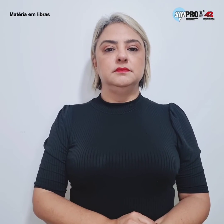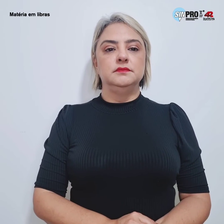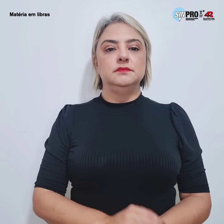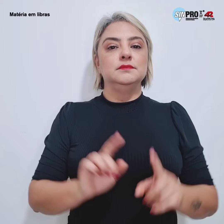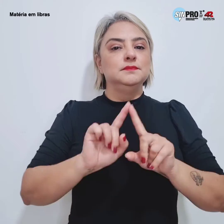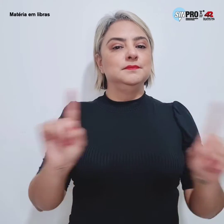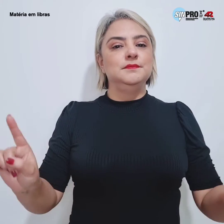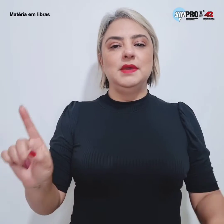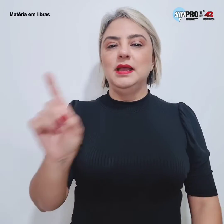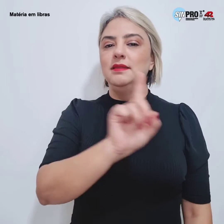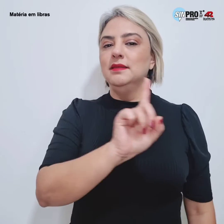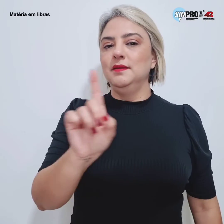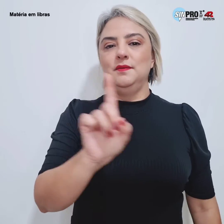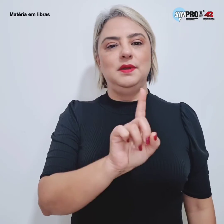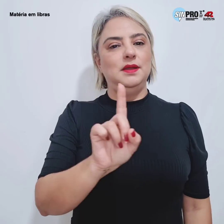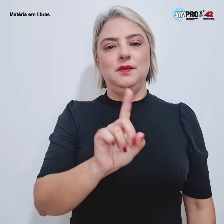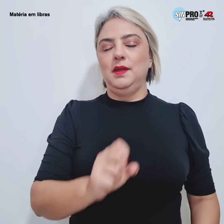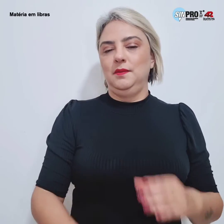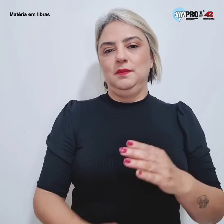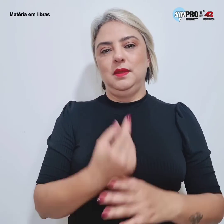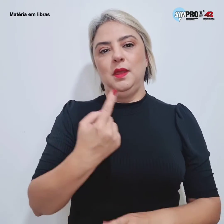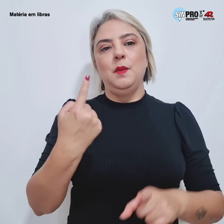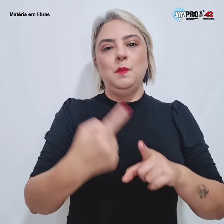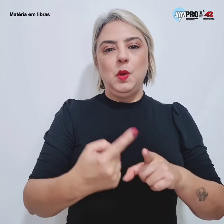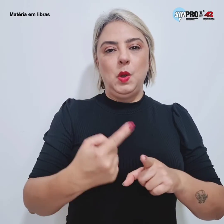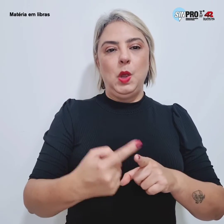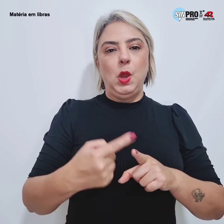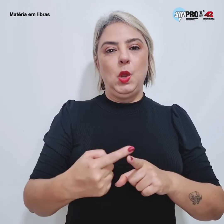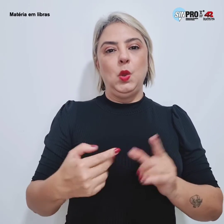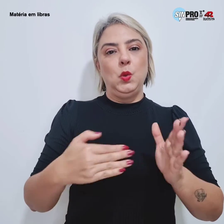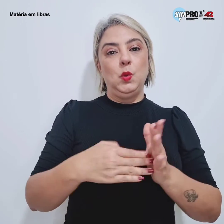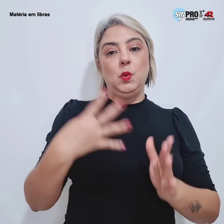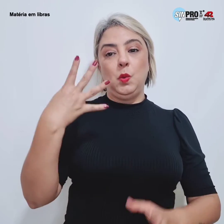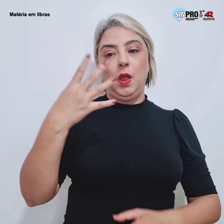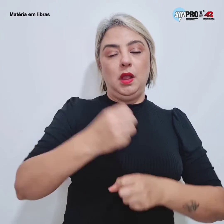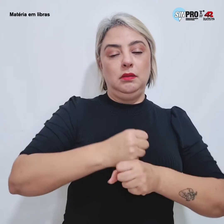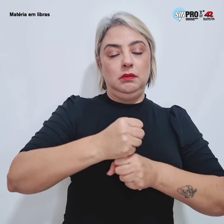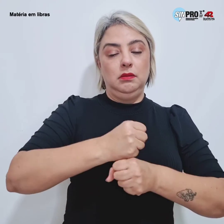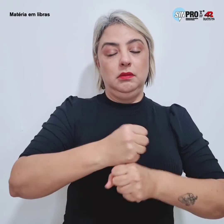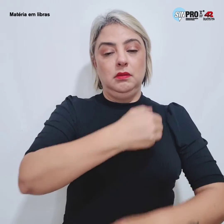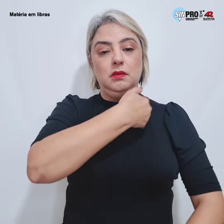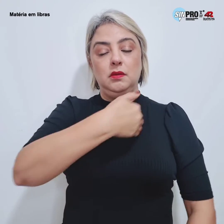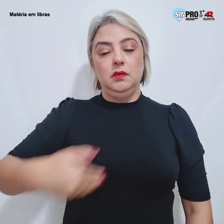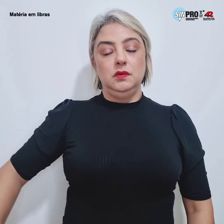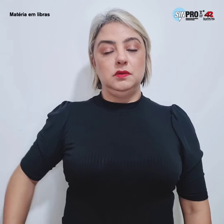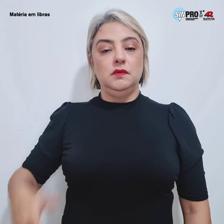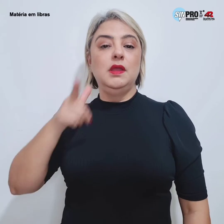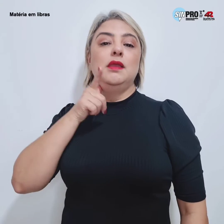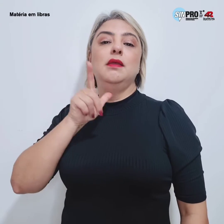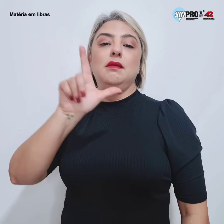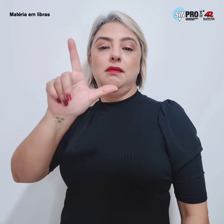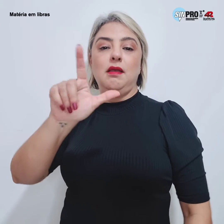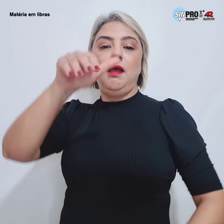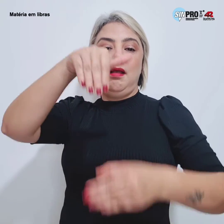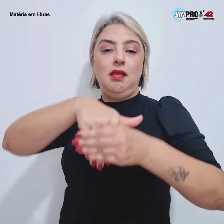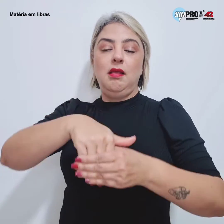Mas não está sendo assim, porque nos últimos 4 anos os governantes eleitos não adotaram políticas